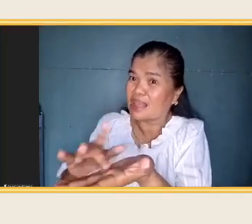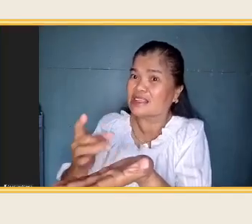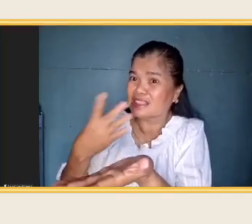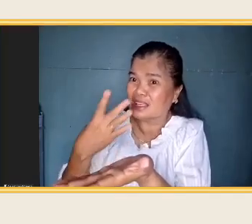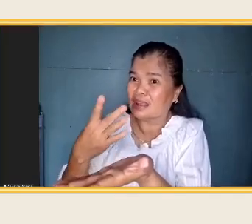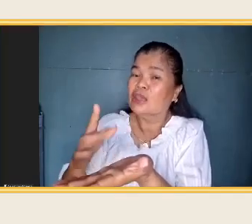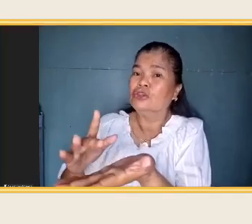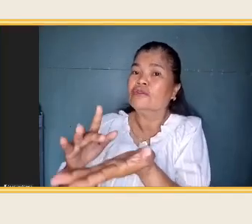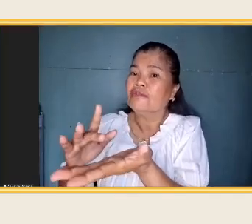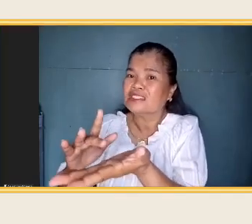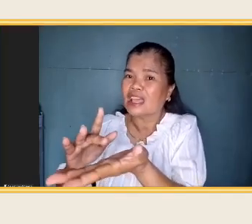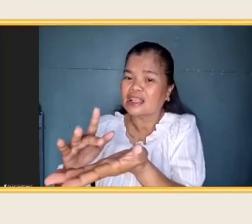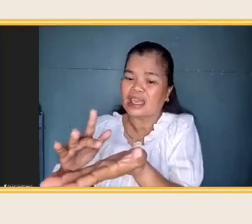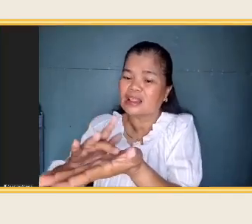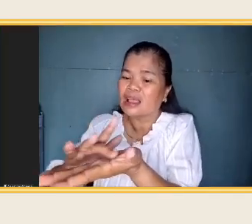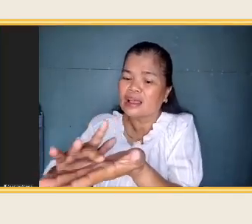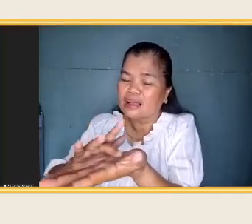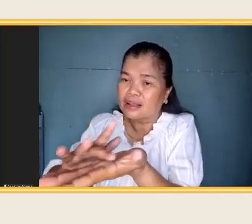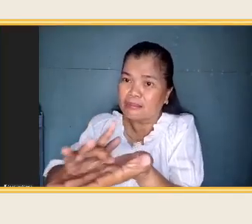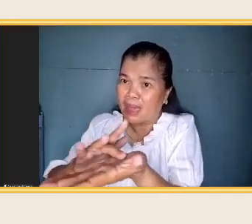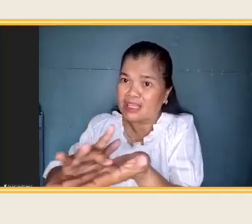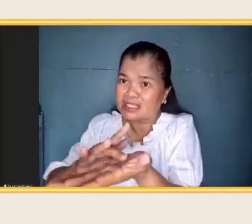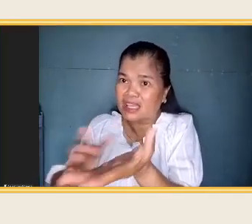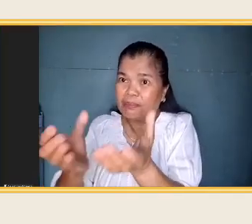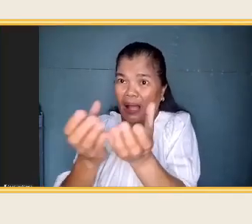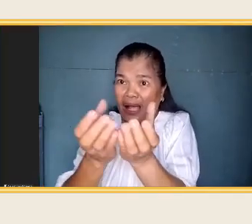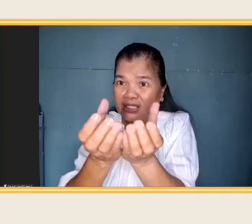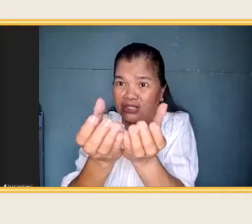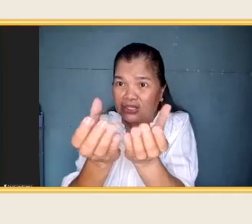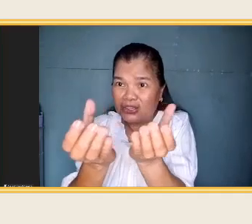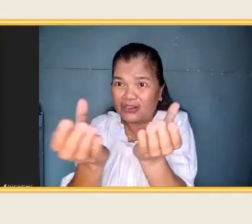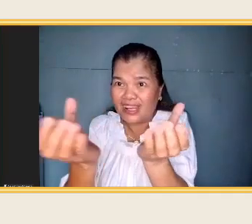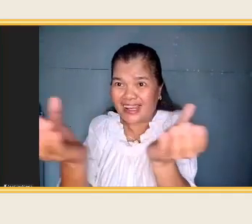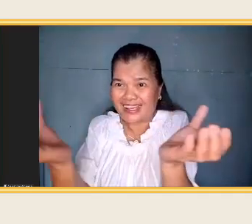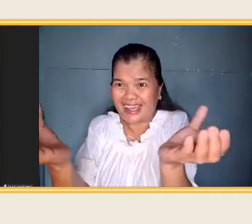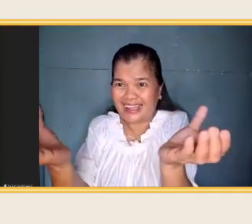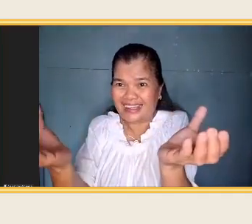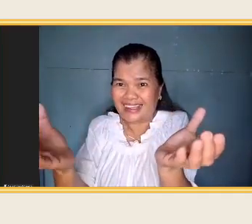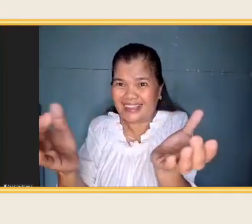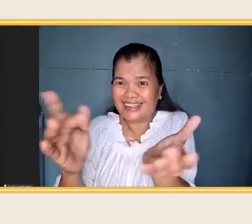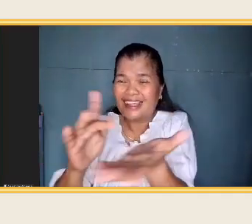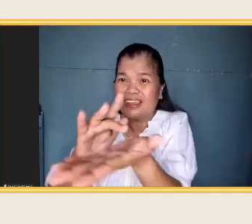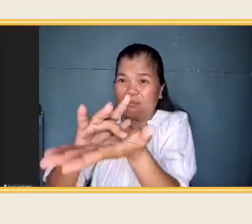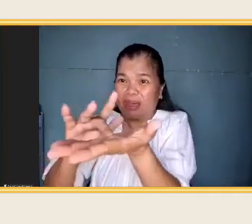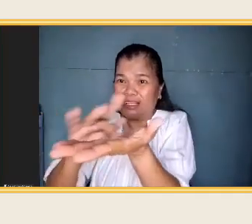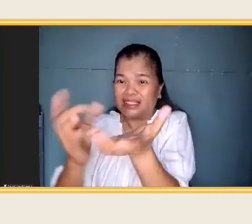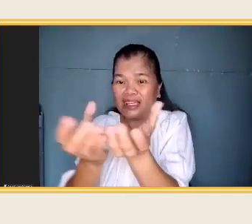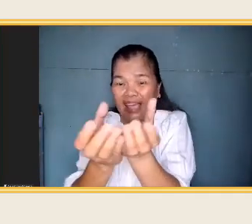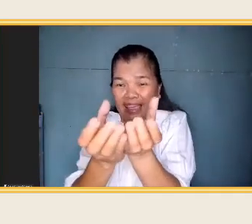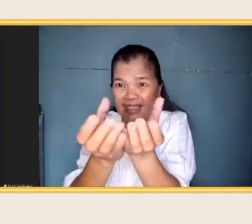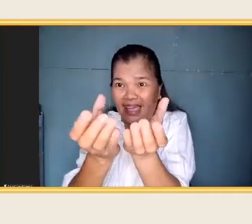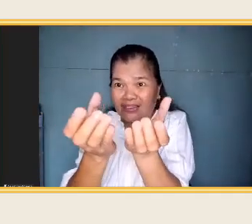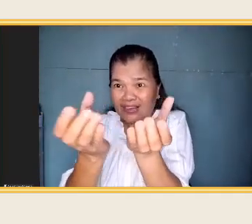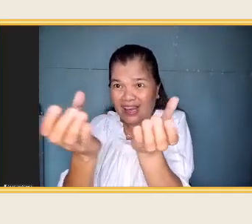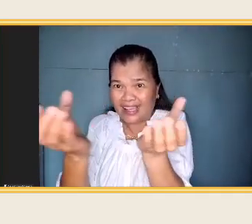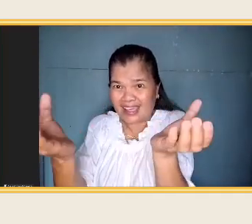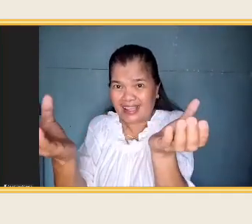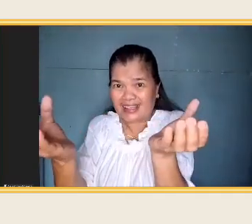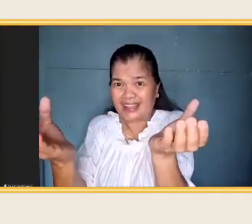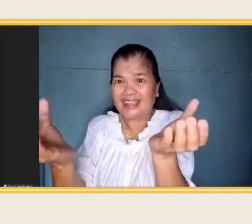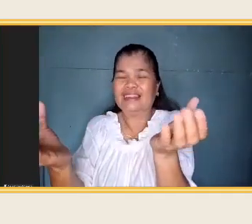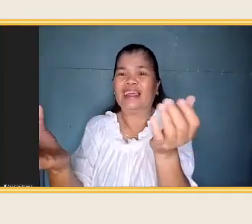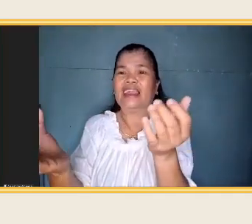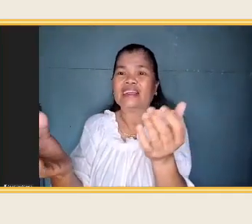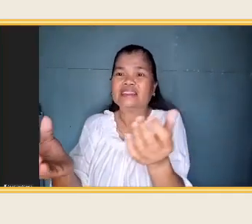Drink medicine. Yung first aid kit, medicine plus yung lalagyan. Medicine and then